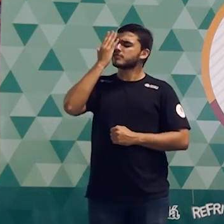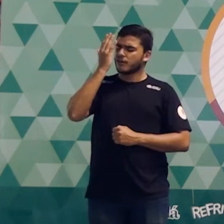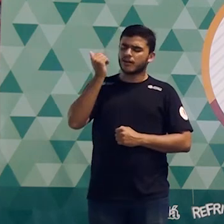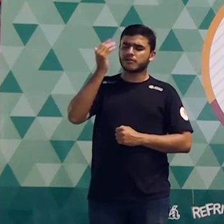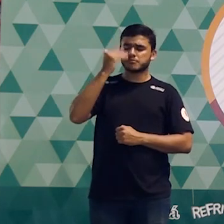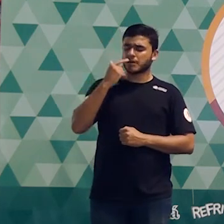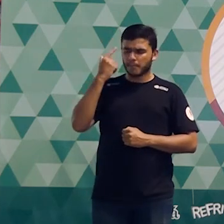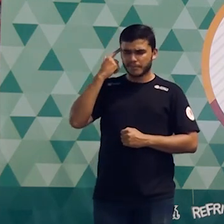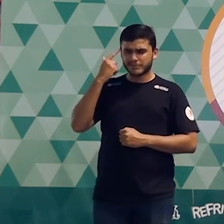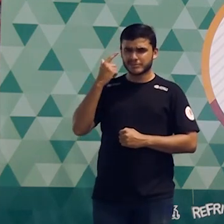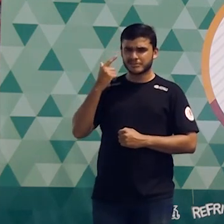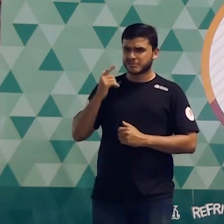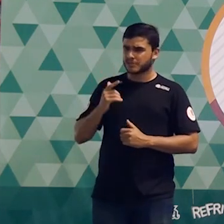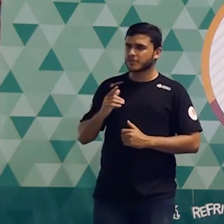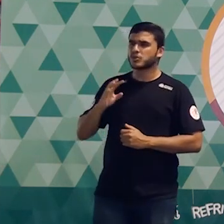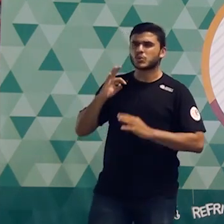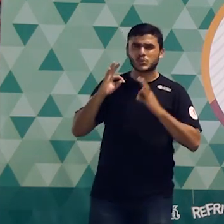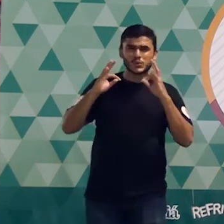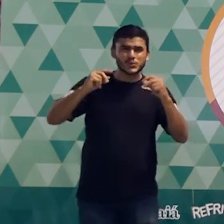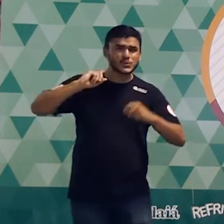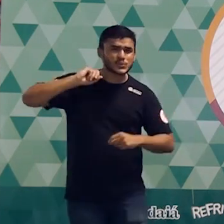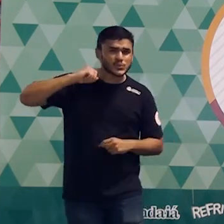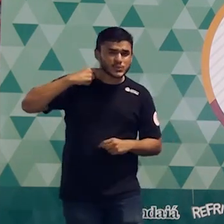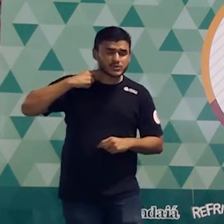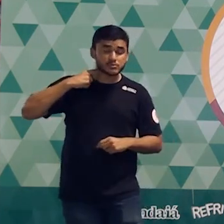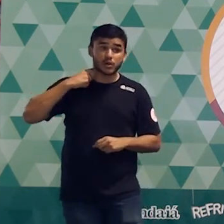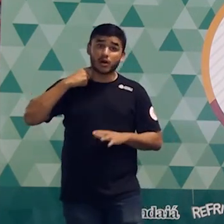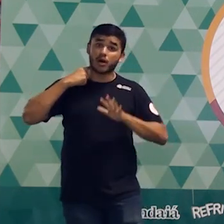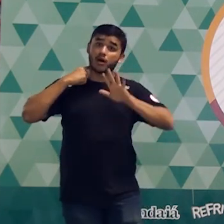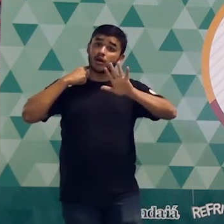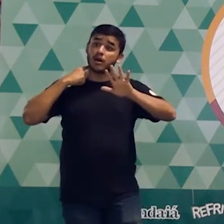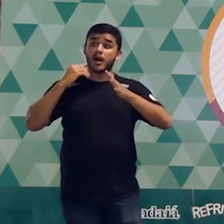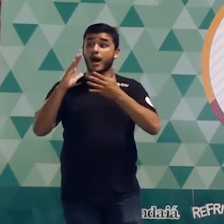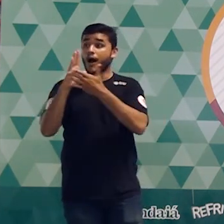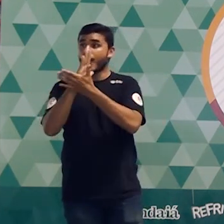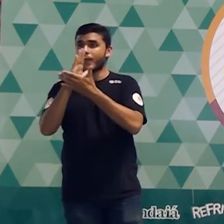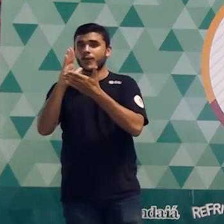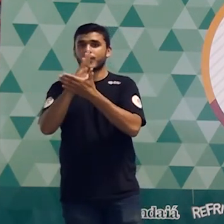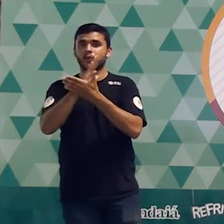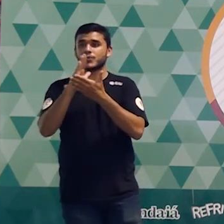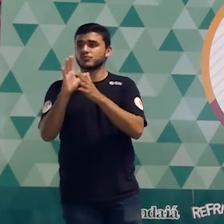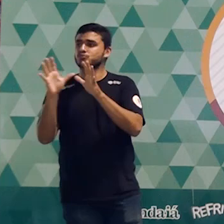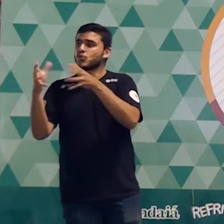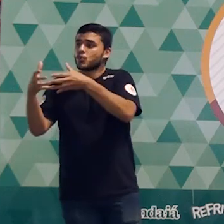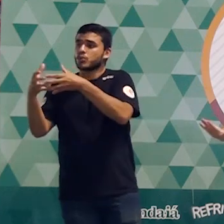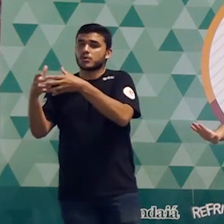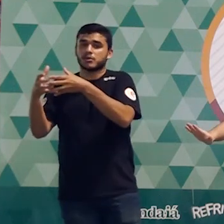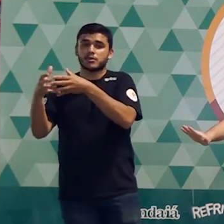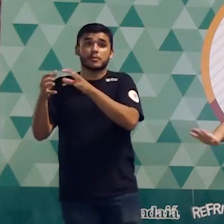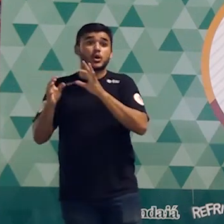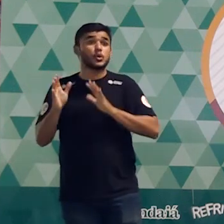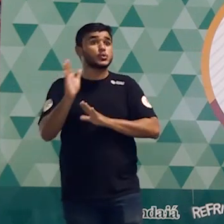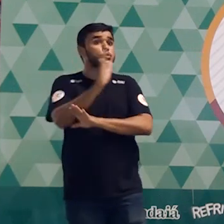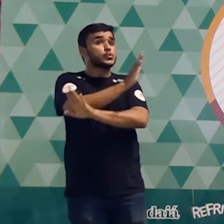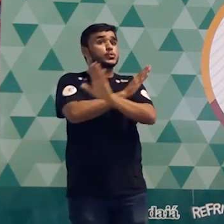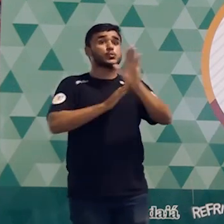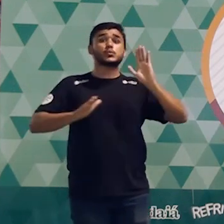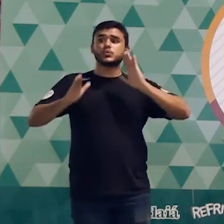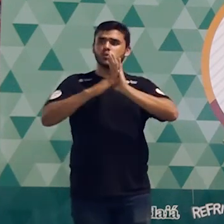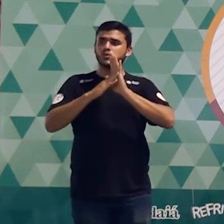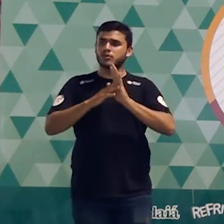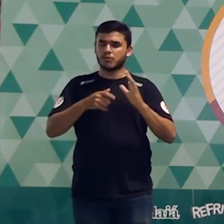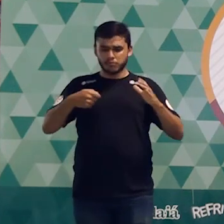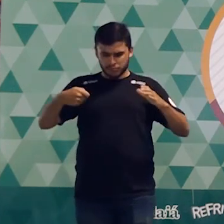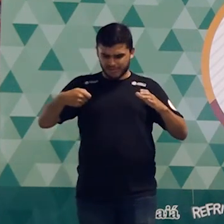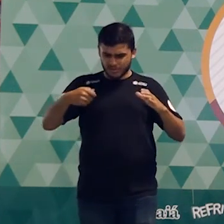sabia. Aí você diz, professor, que povo imundo? Povo imundo, se alguns fizessem e outros não. Como todo mundo fazia, era normal,